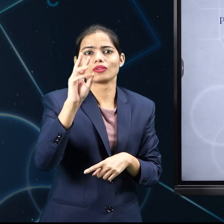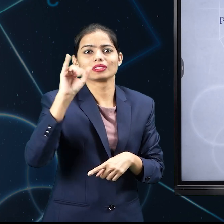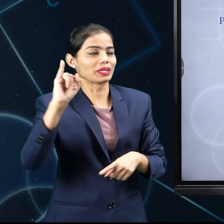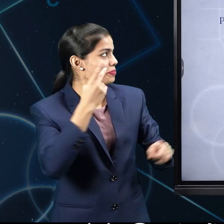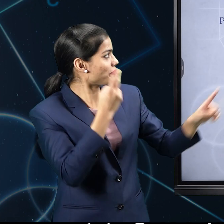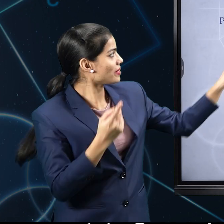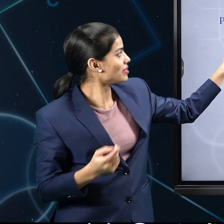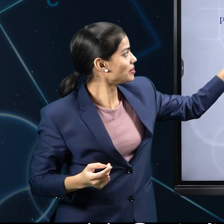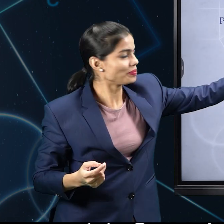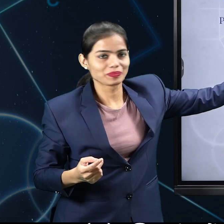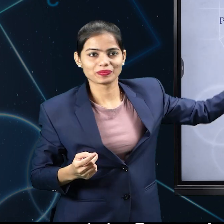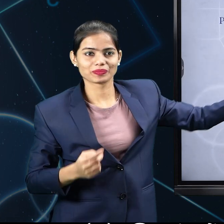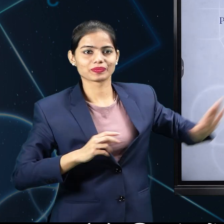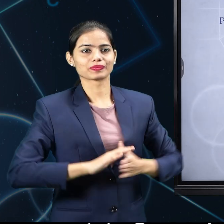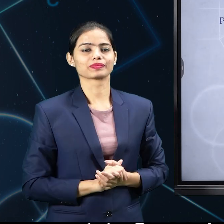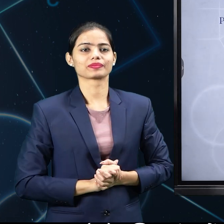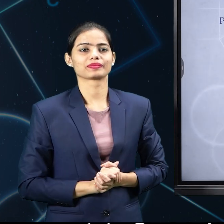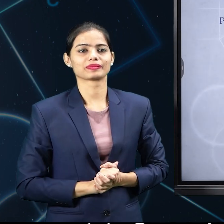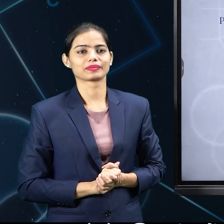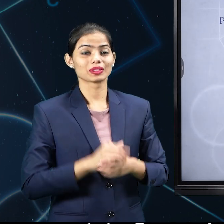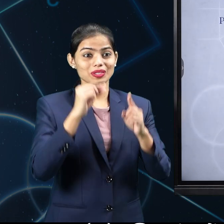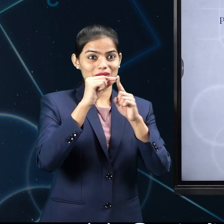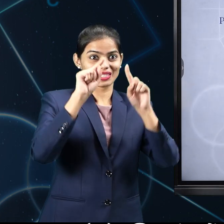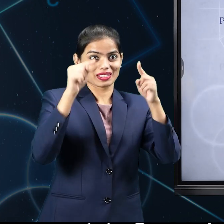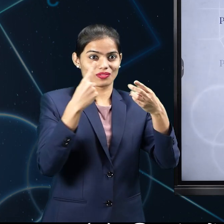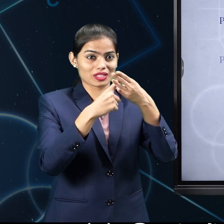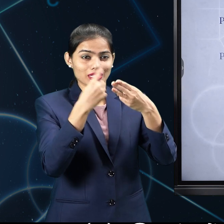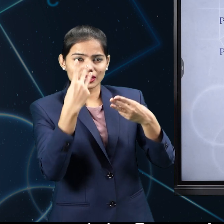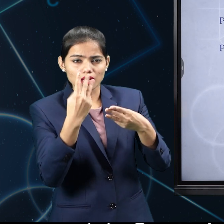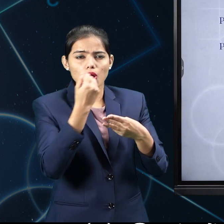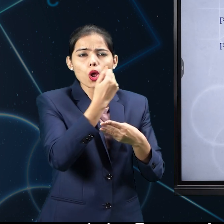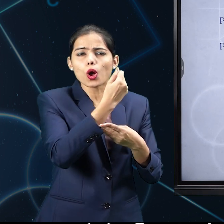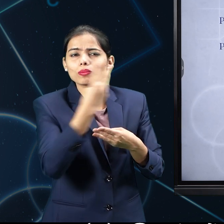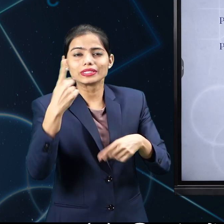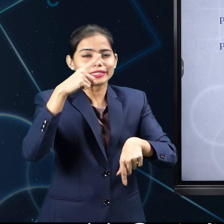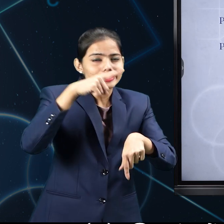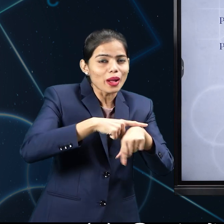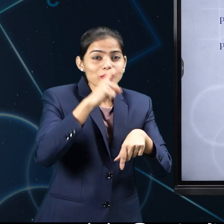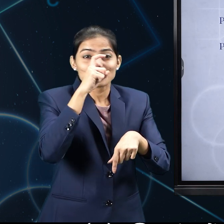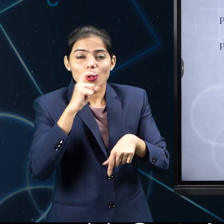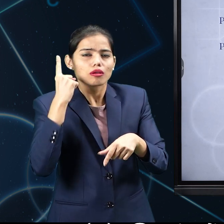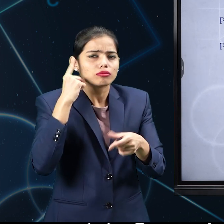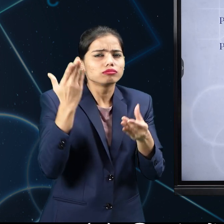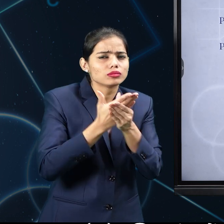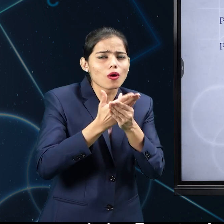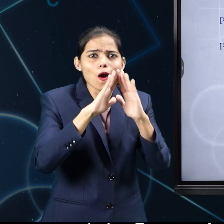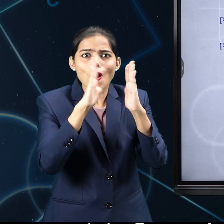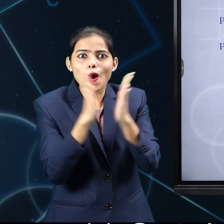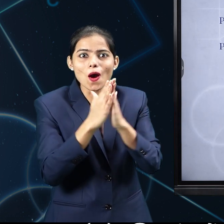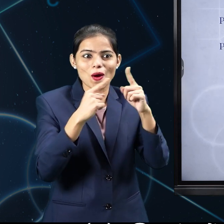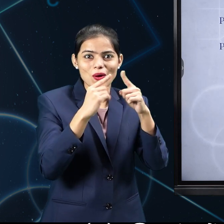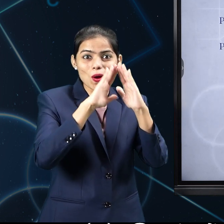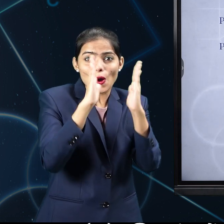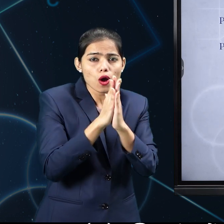उत्तर आपल्याला मिळतं. Pe3 निळा रंग नोंदवलेला एकूण वेळा जर आपण काढल्या तर निळा रंग नोंदवलेला एकूण वेळा